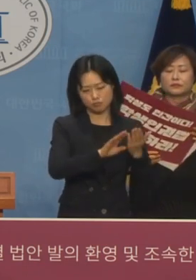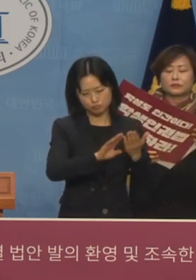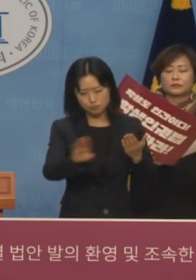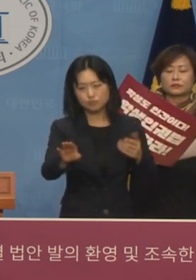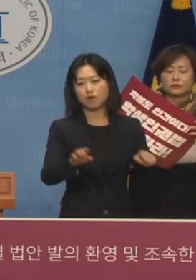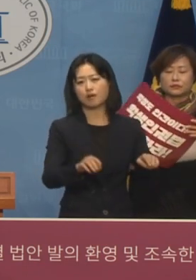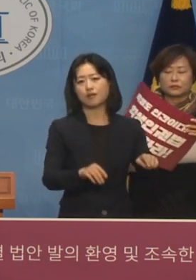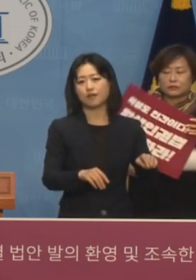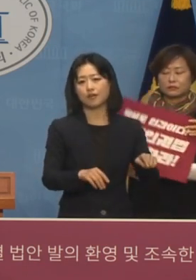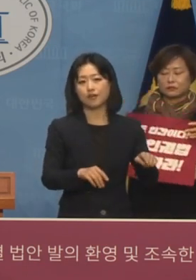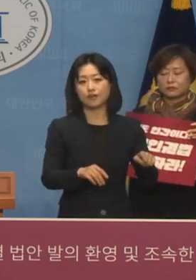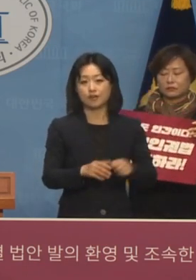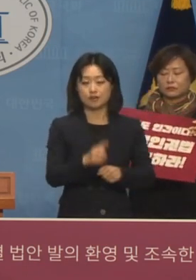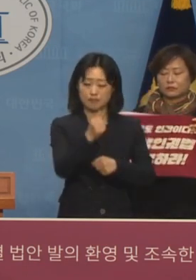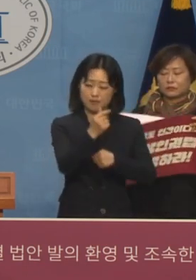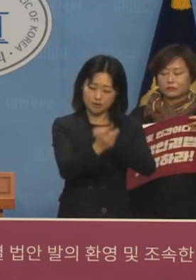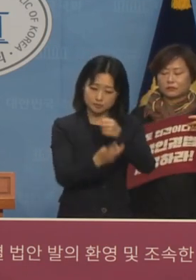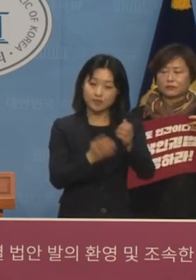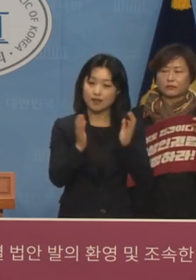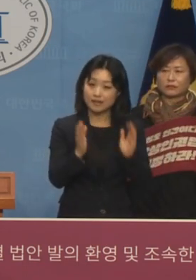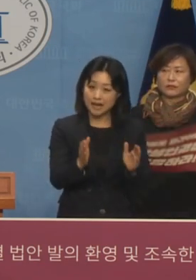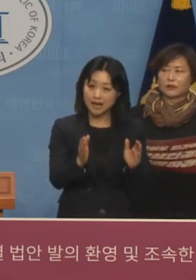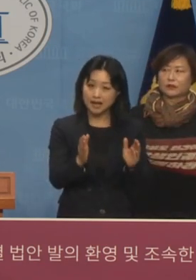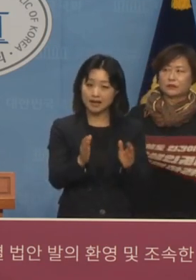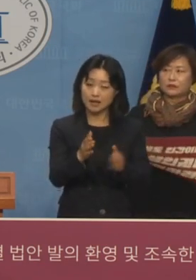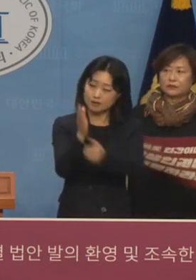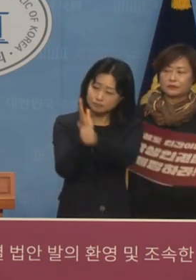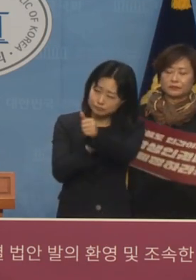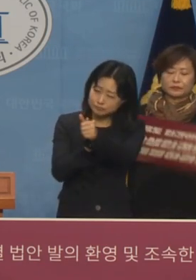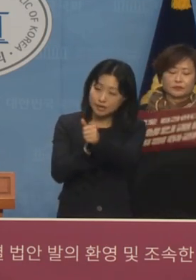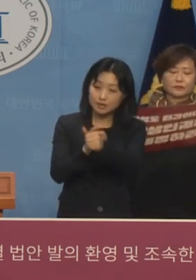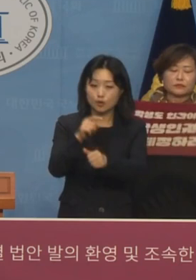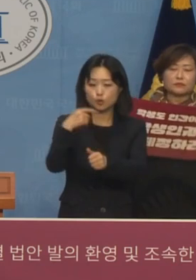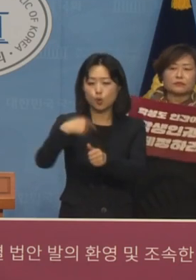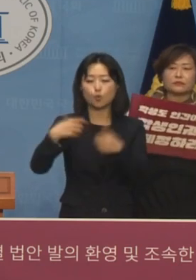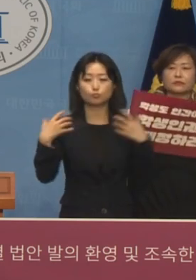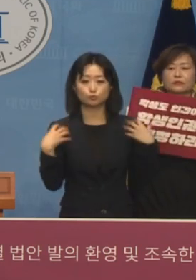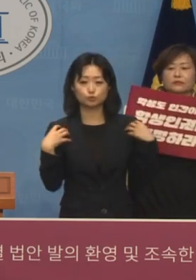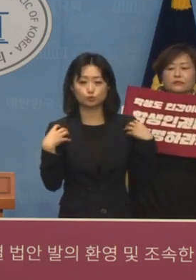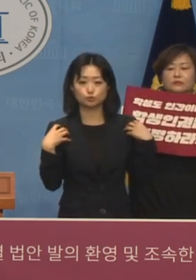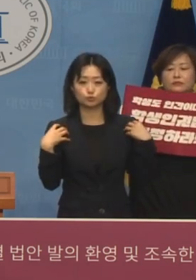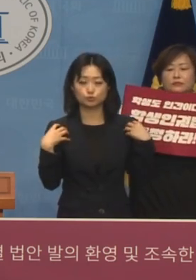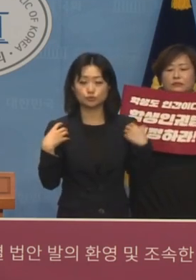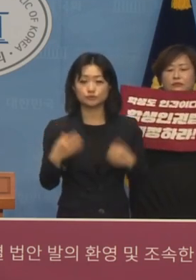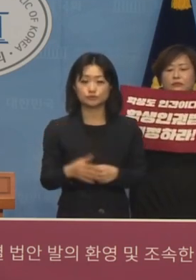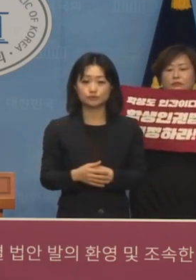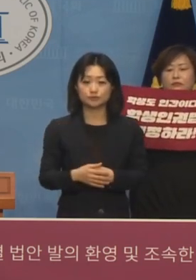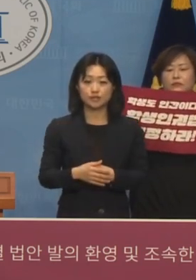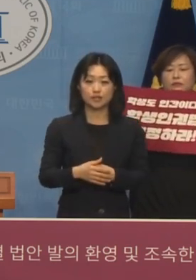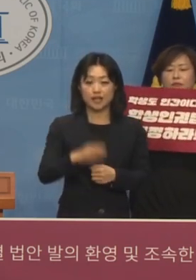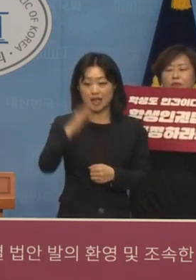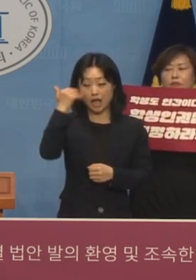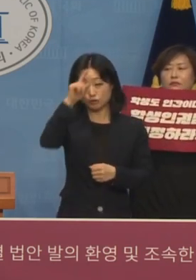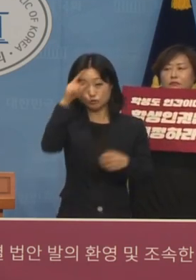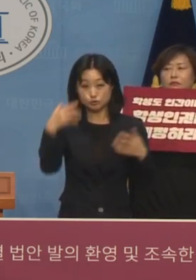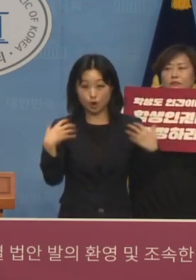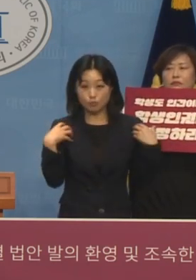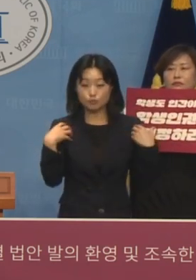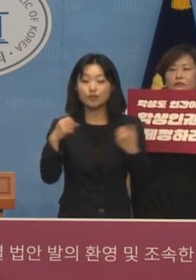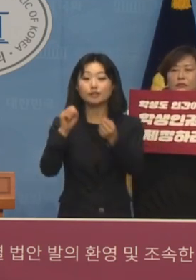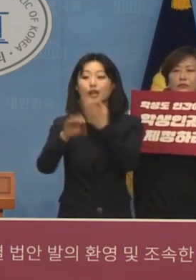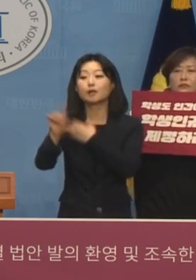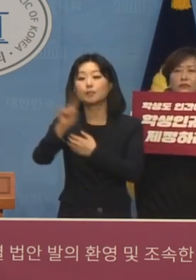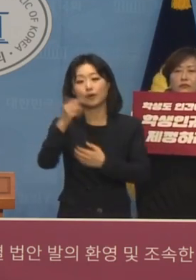왔다. 수십 년 동안 이런 요청에 대해 교육부로 대표하는 한국 정부의 응답은